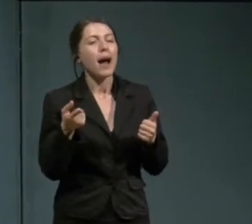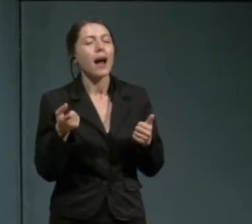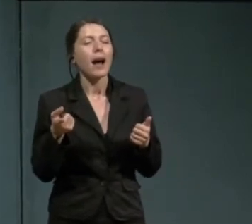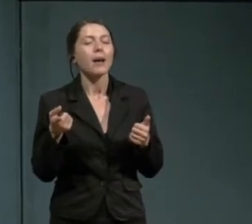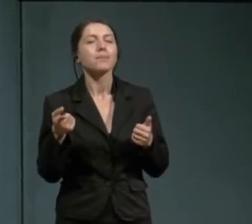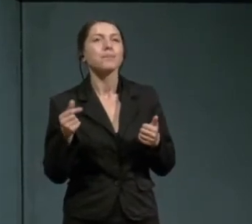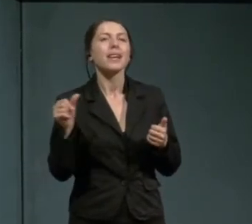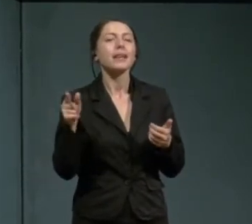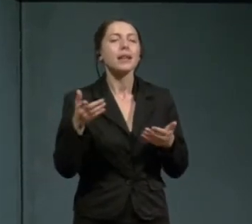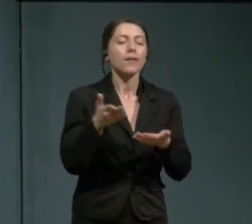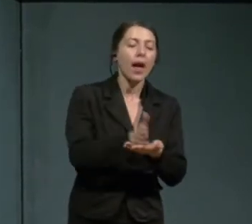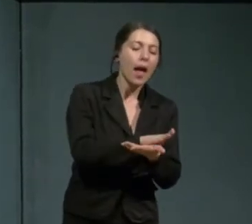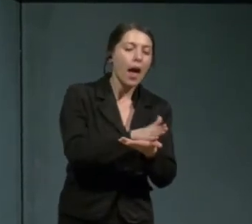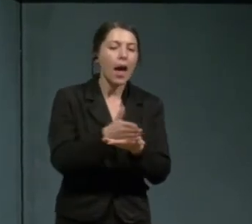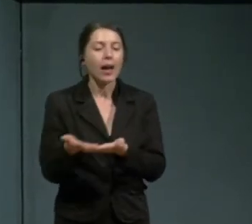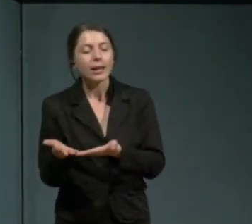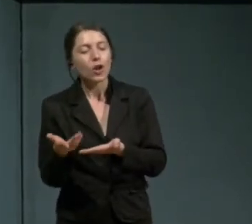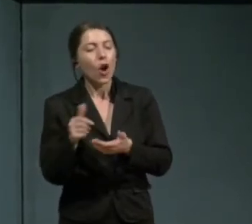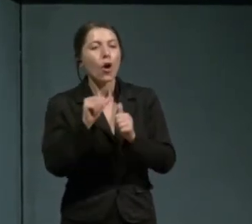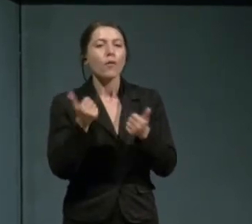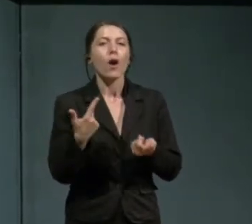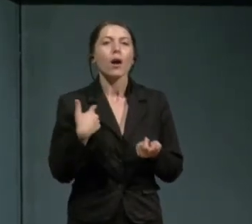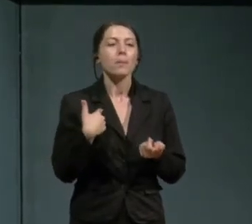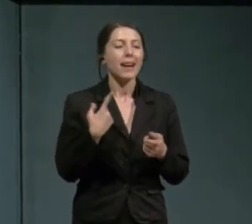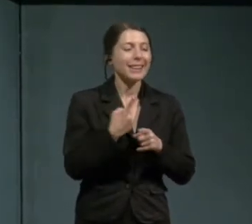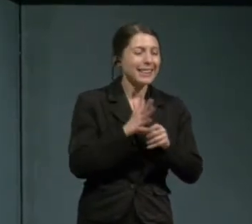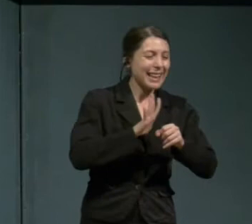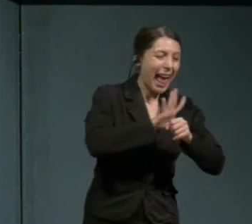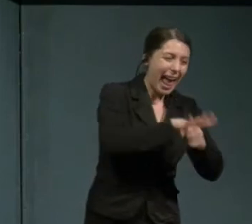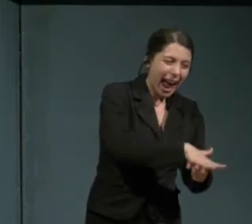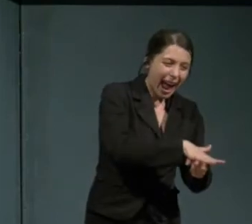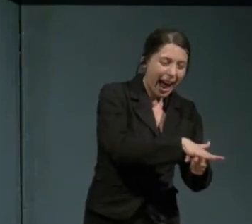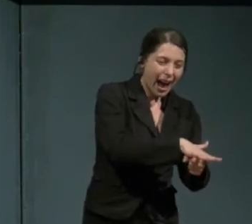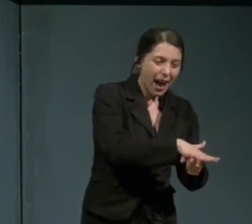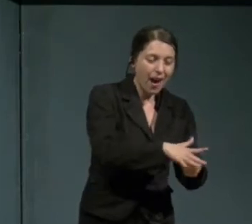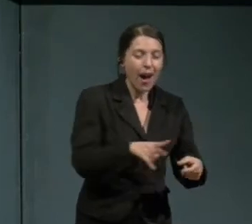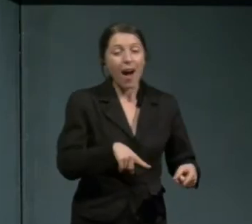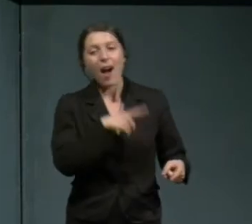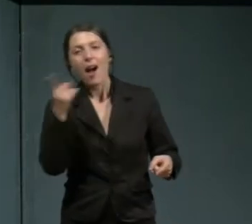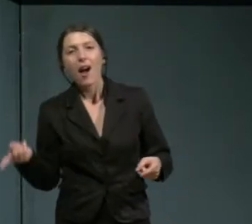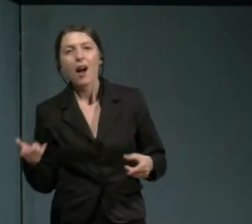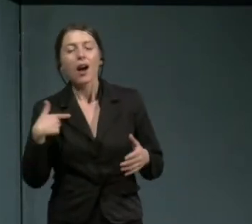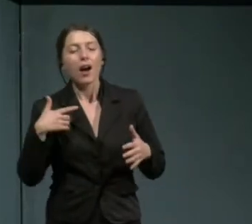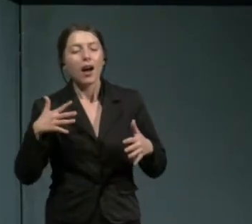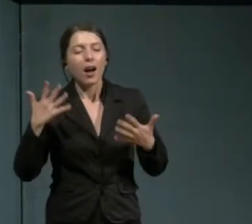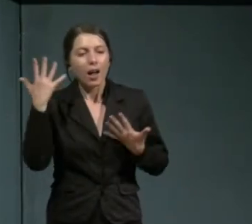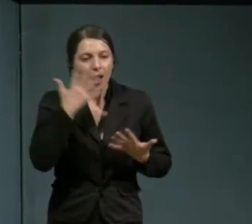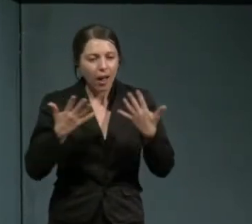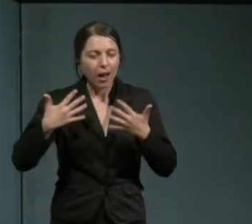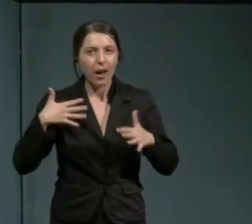oscillazione tra il dover reprimere da un lato e dall'altro questo turbamento